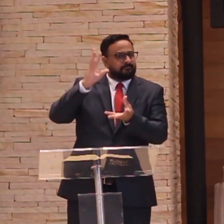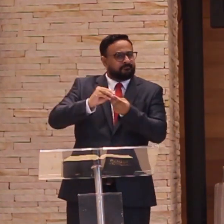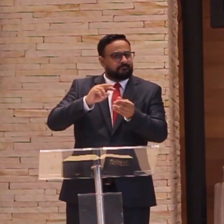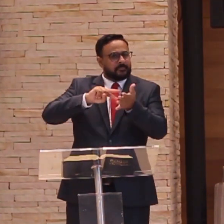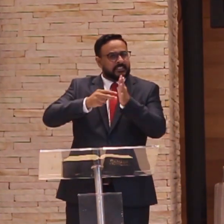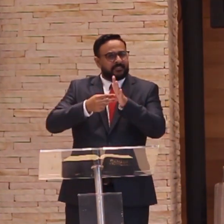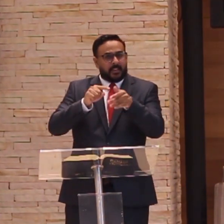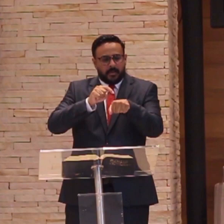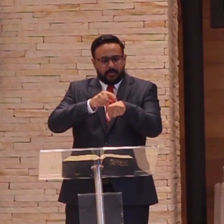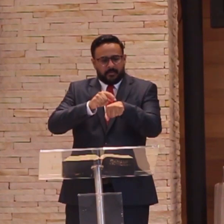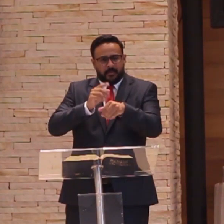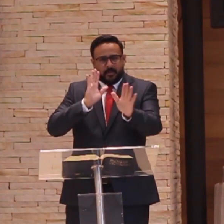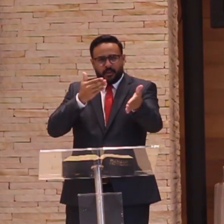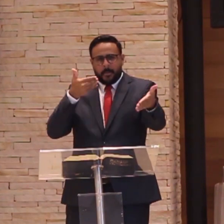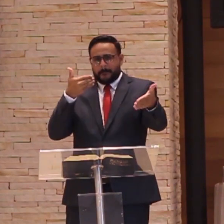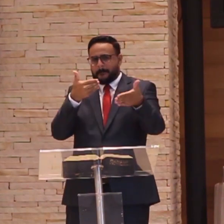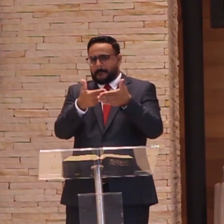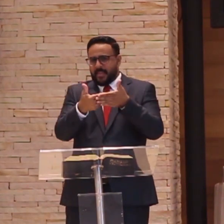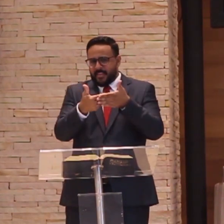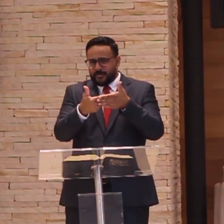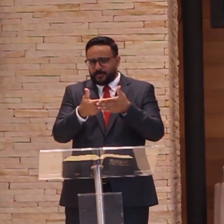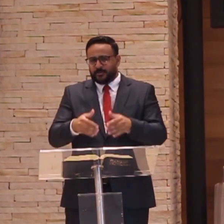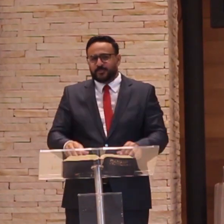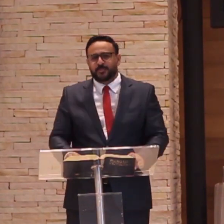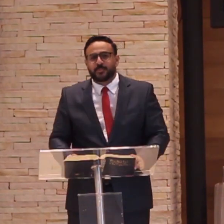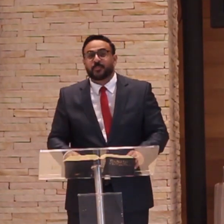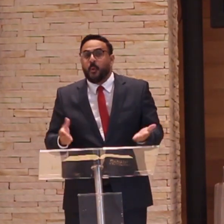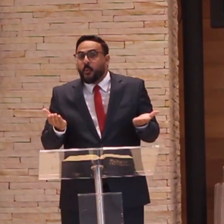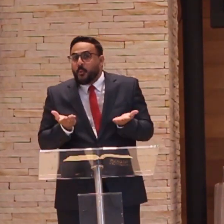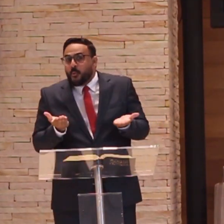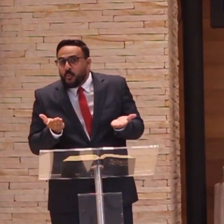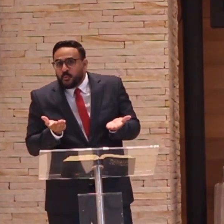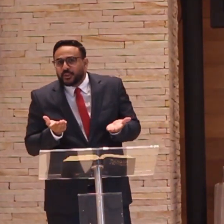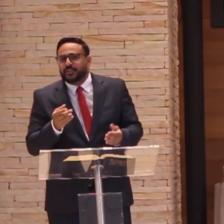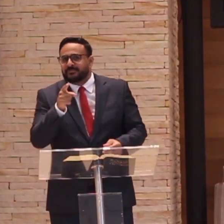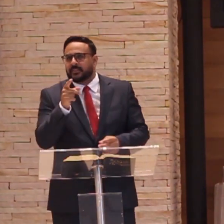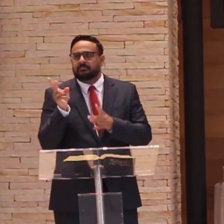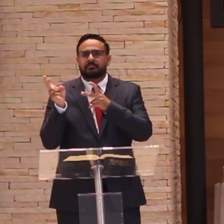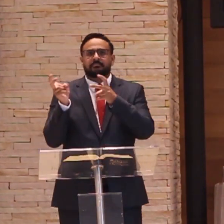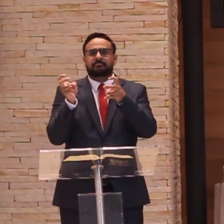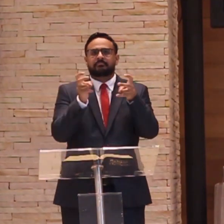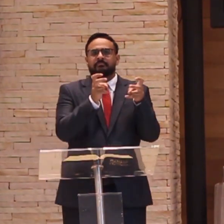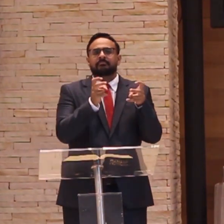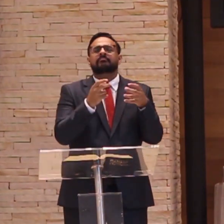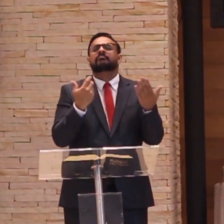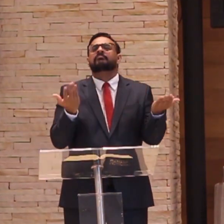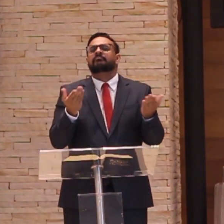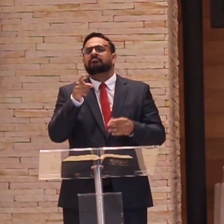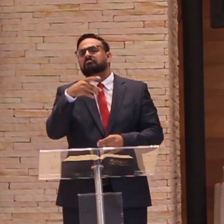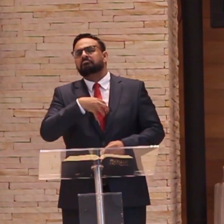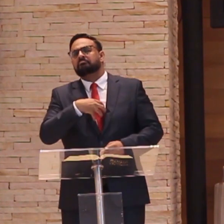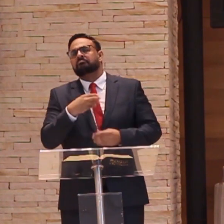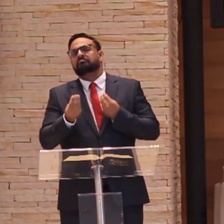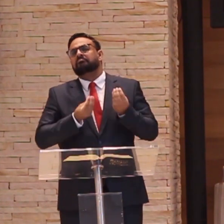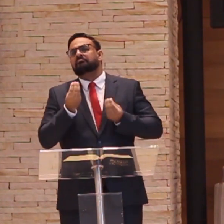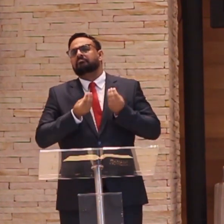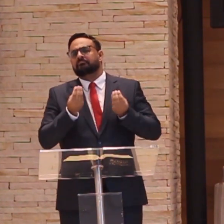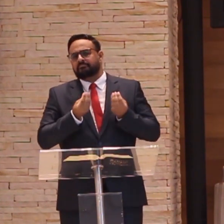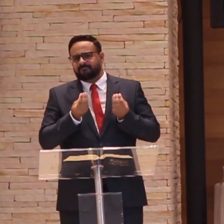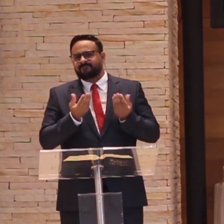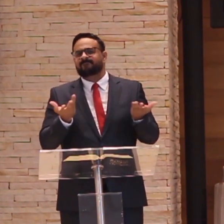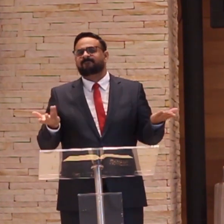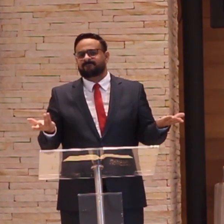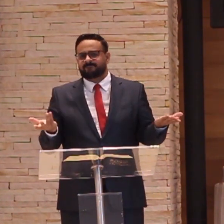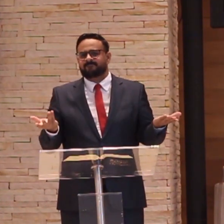estarei perto de retornar. Então, quando a gente olha essas coisas acontecendo hoje, a gente sabe que está perto de Jesus voltar.